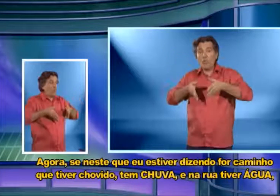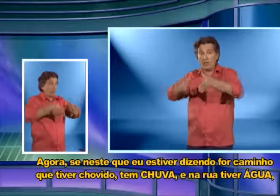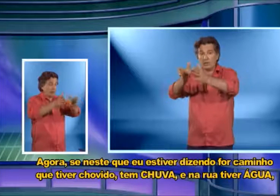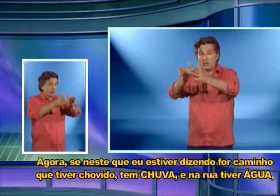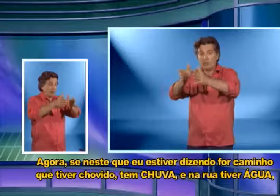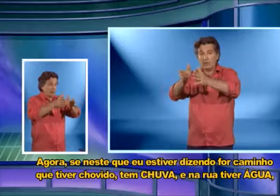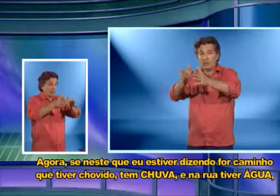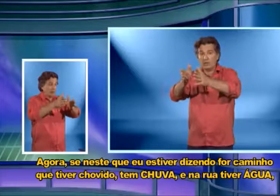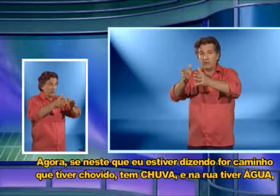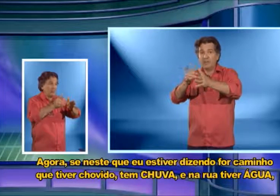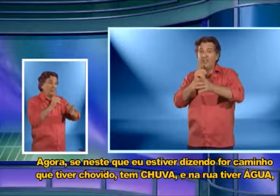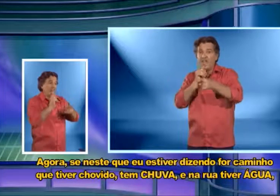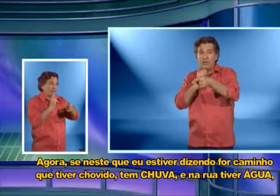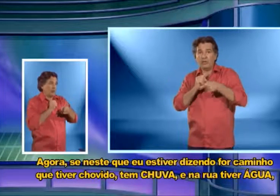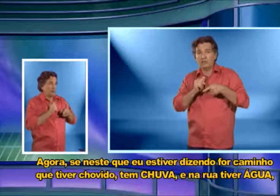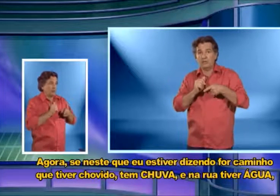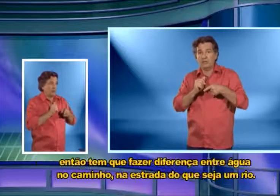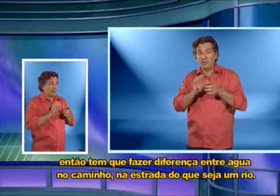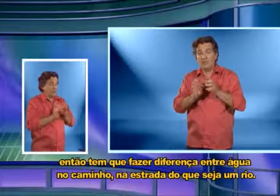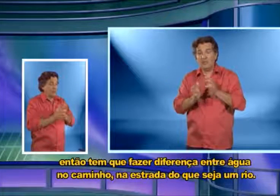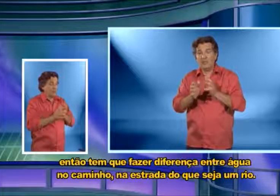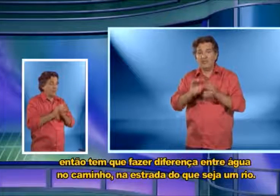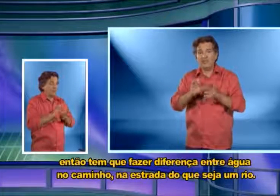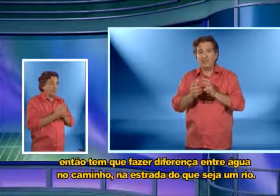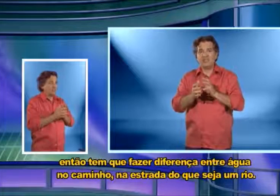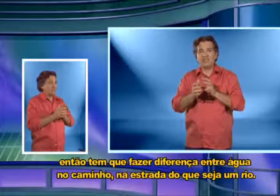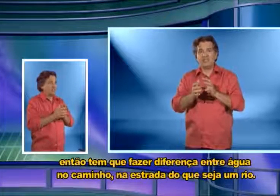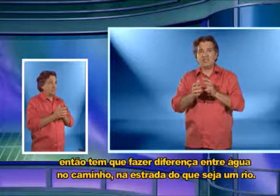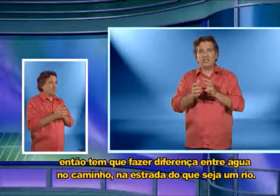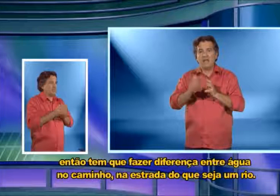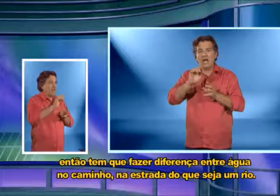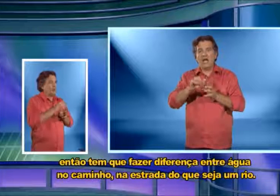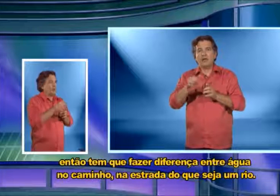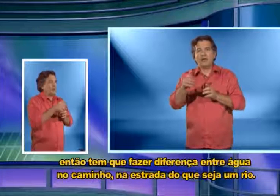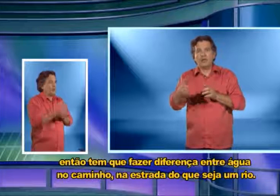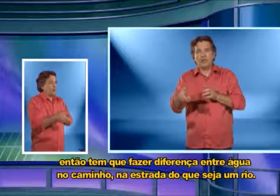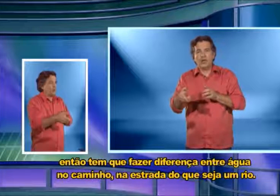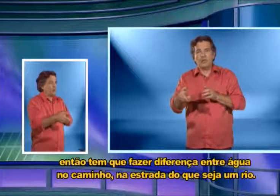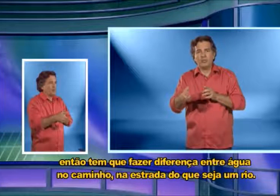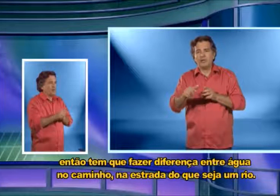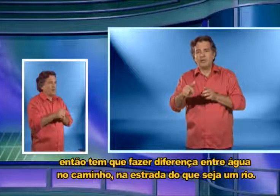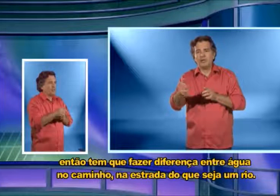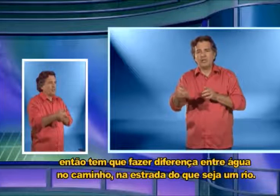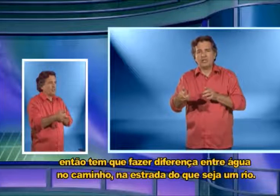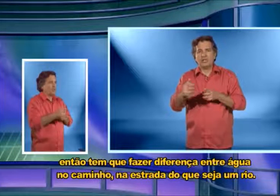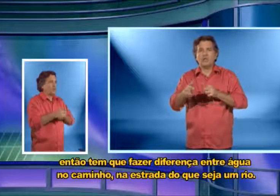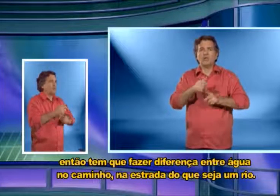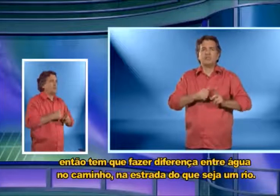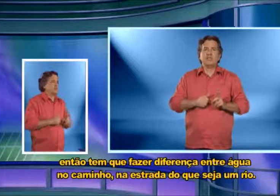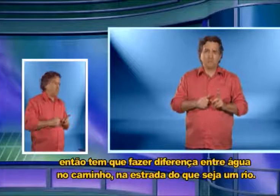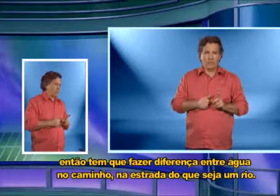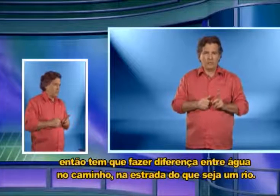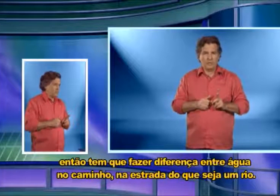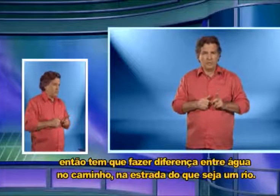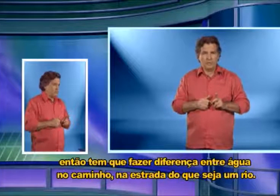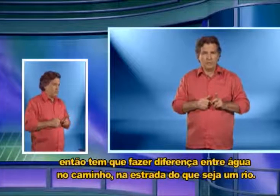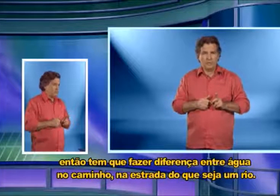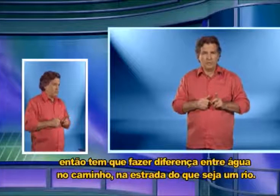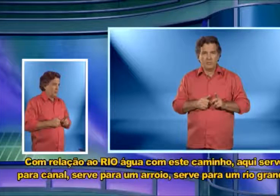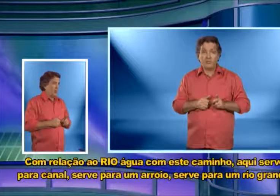na rua tiver água, então tem que fazer uma diferença entre água no caminho, água na estrada, ou que seja um